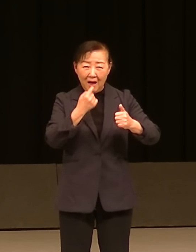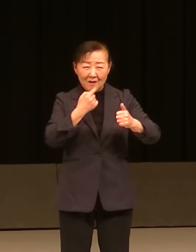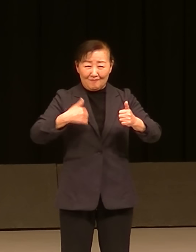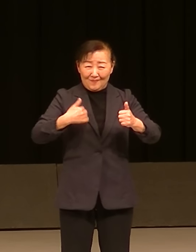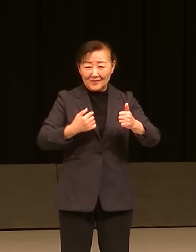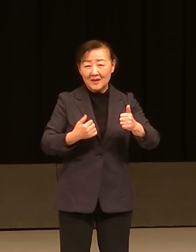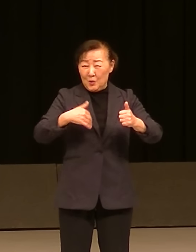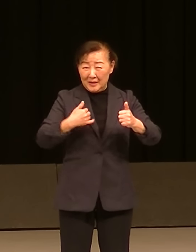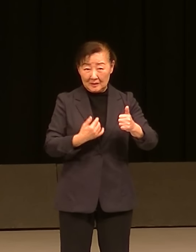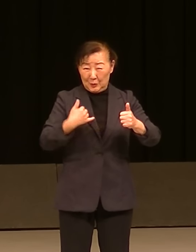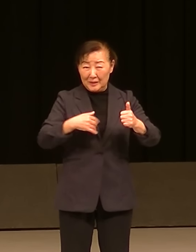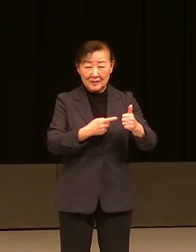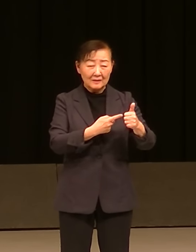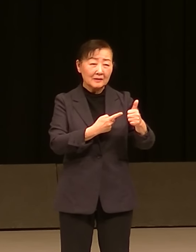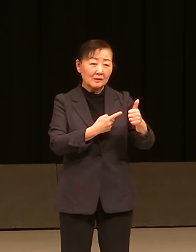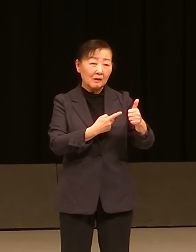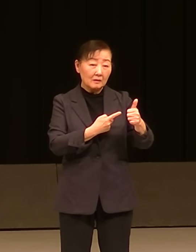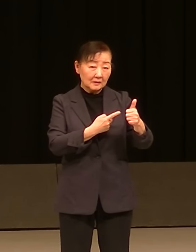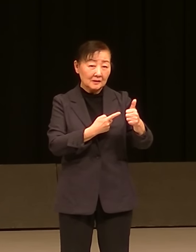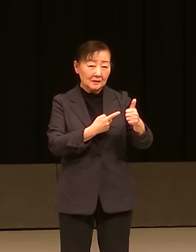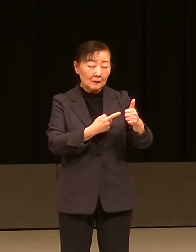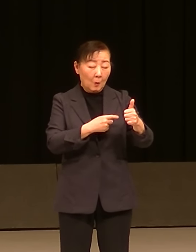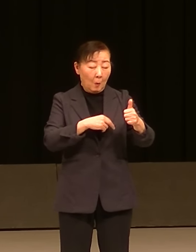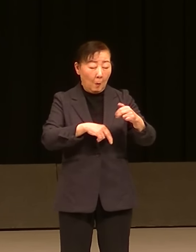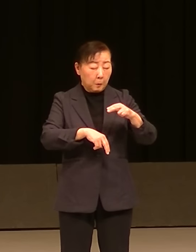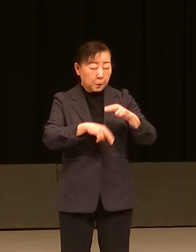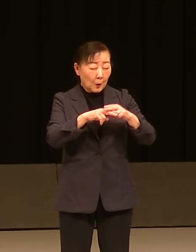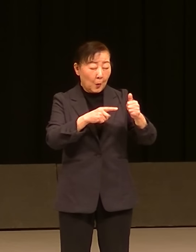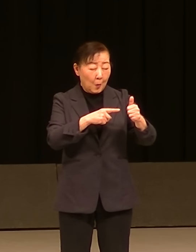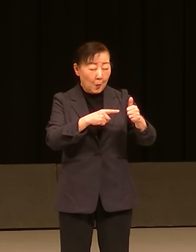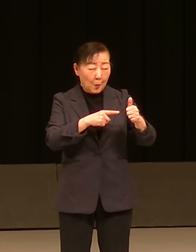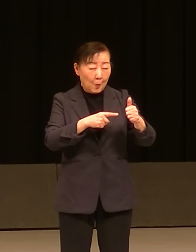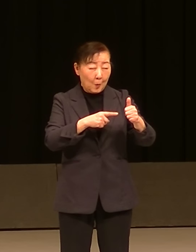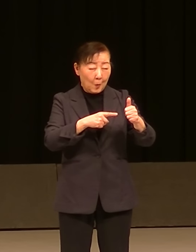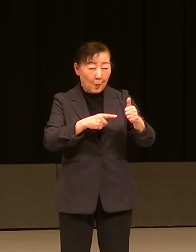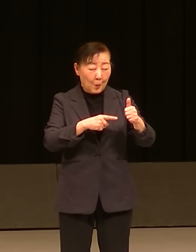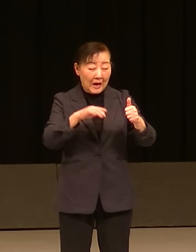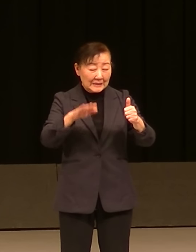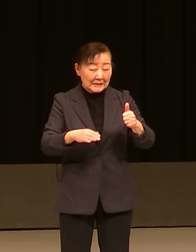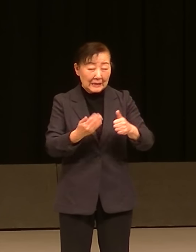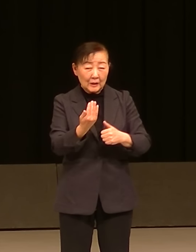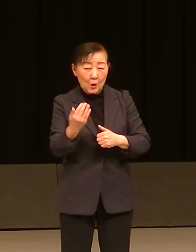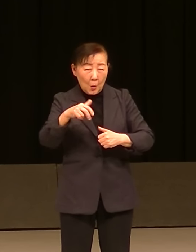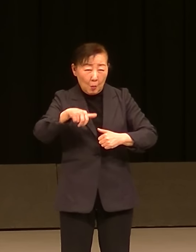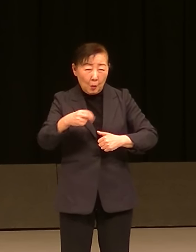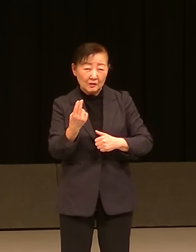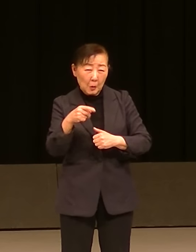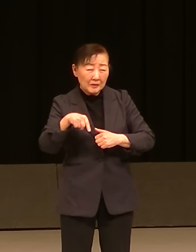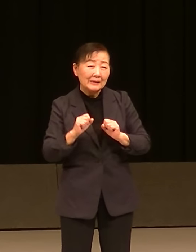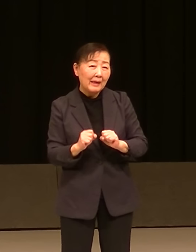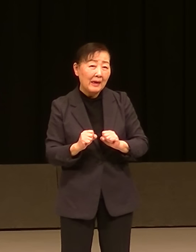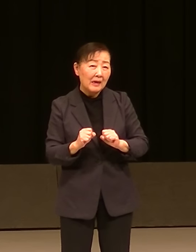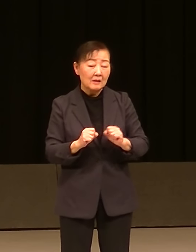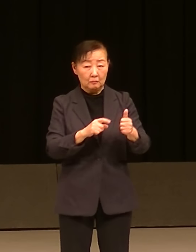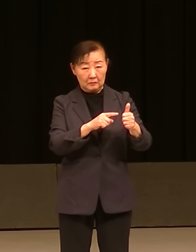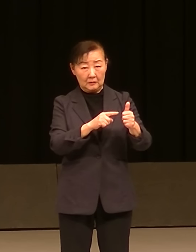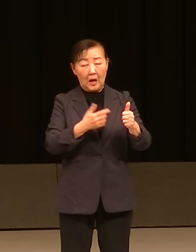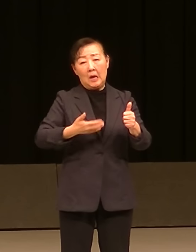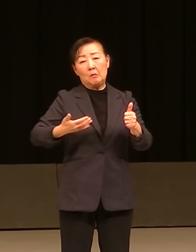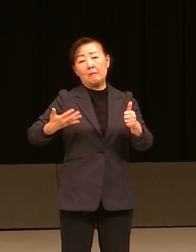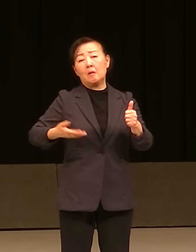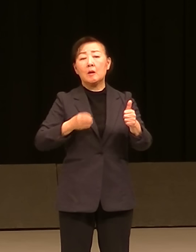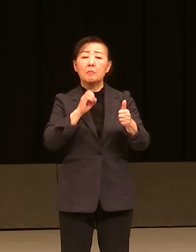いっていう感じが、もう10倍しちゃって、ちっちゃい頃ボストンにいてとかですね、そういうようなことを、ワイワ